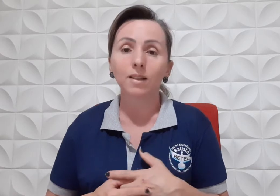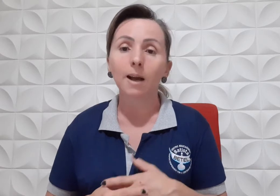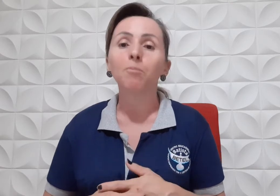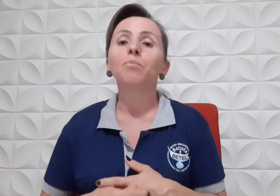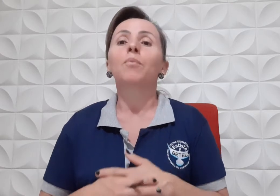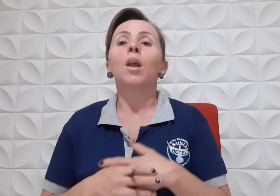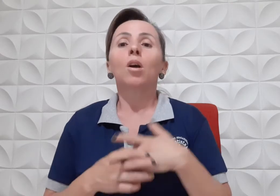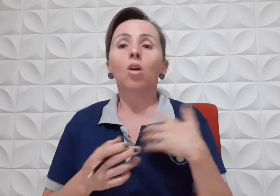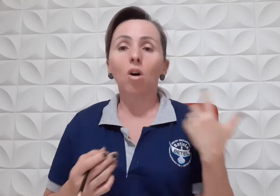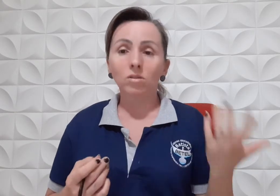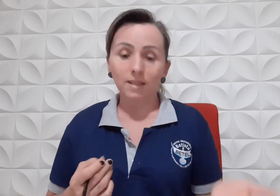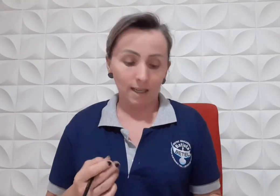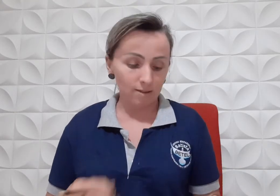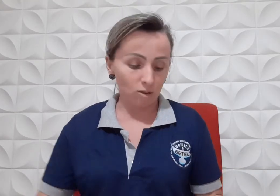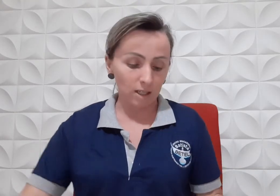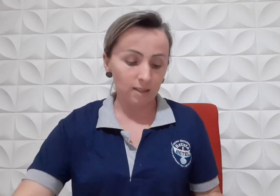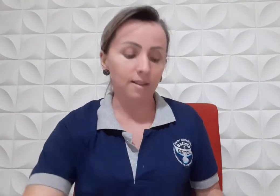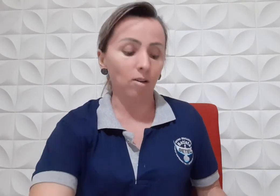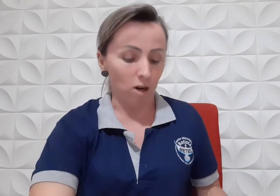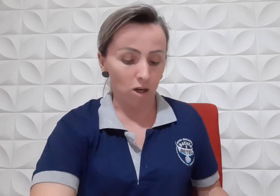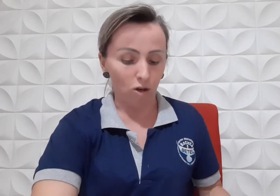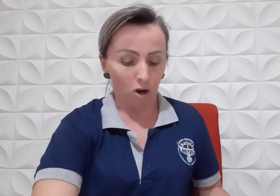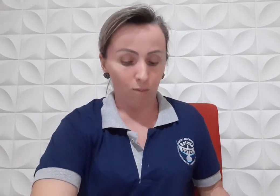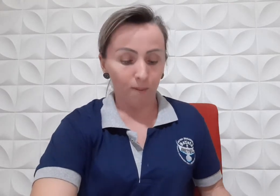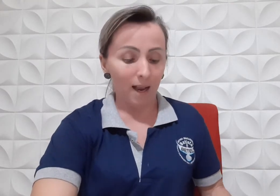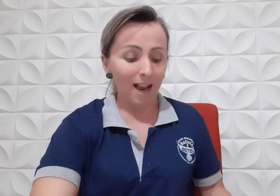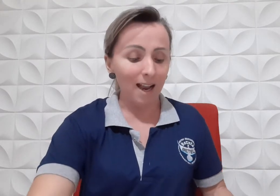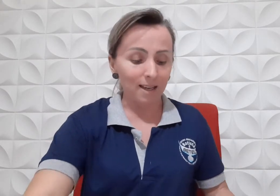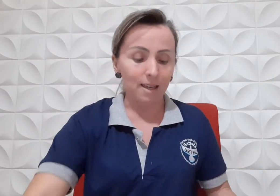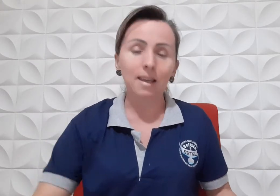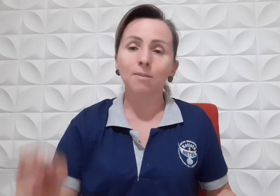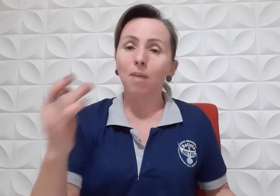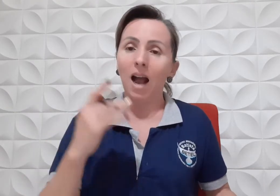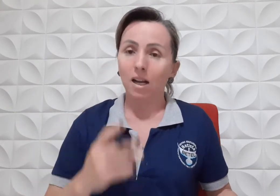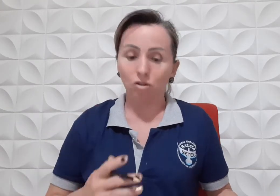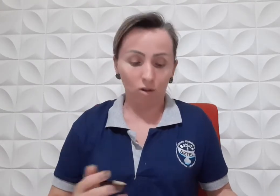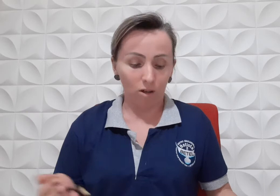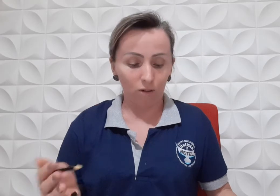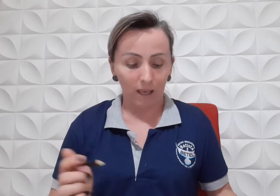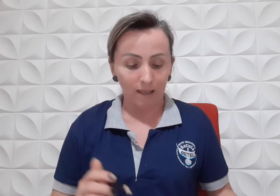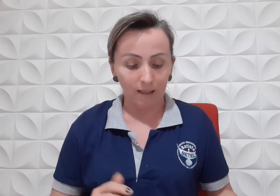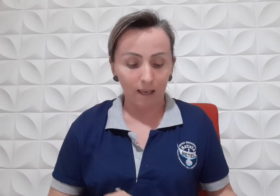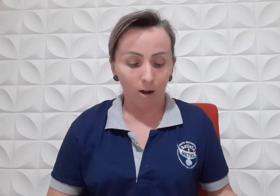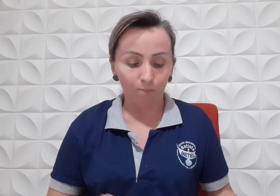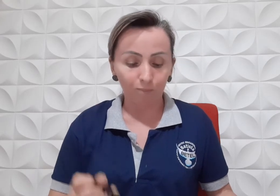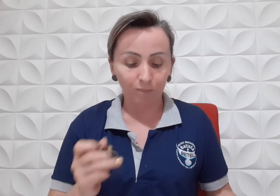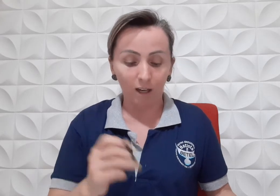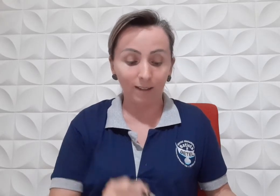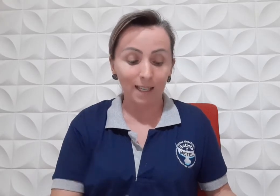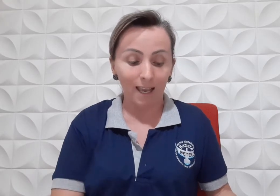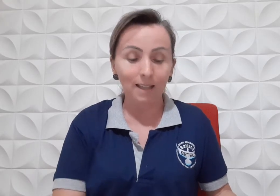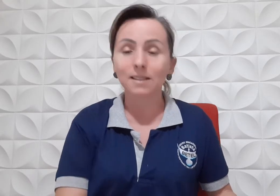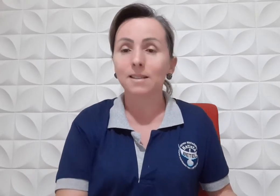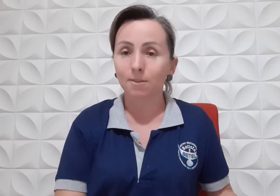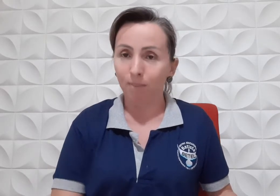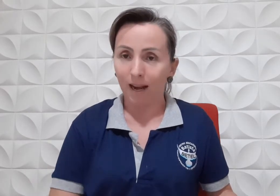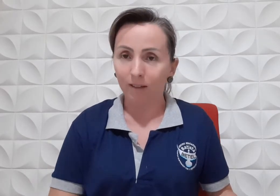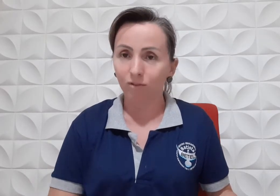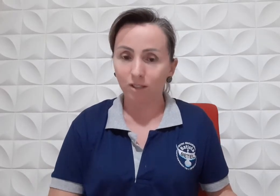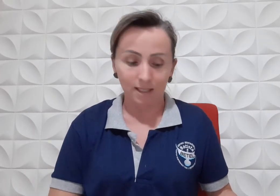dívida com os Estados Unidos e com a Europa. Aí embaixo eu coloquei aqui, ó. Então é esse parágrafo que você